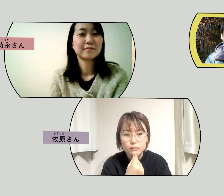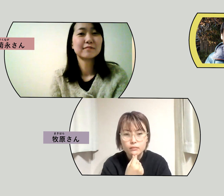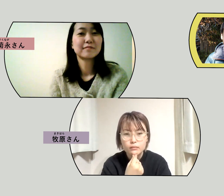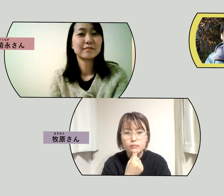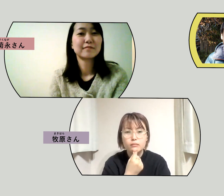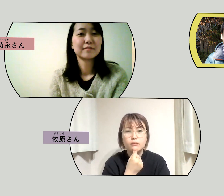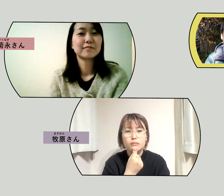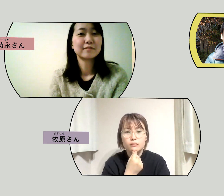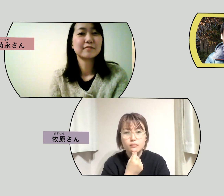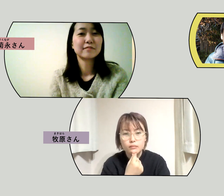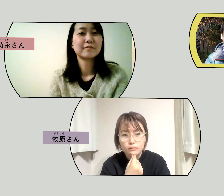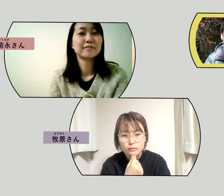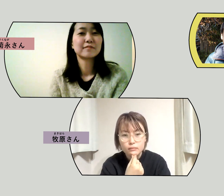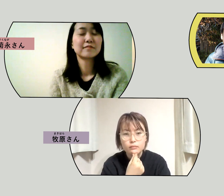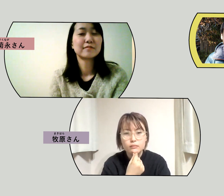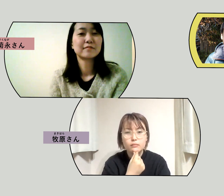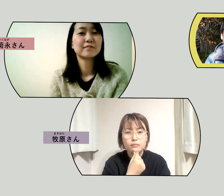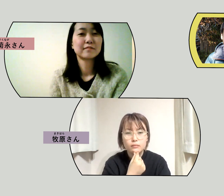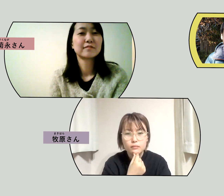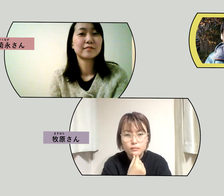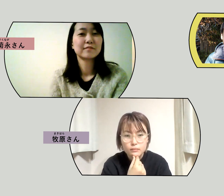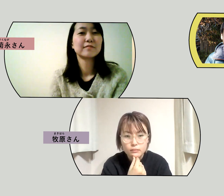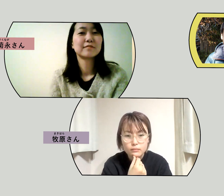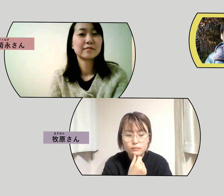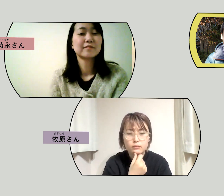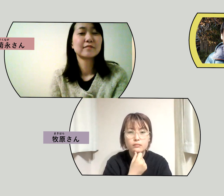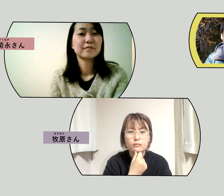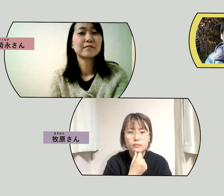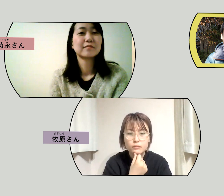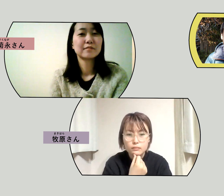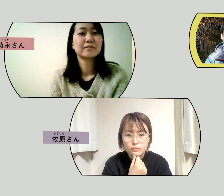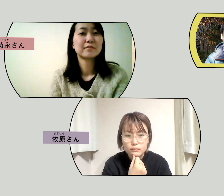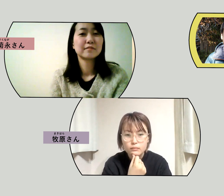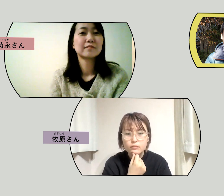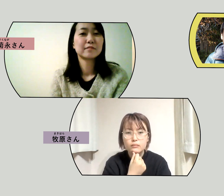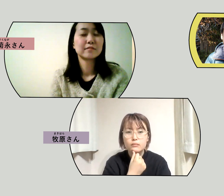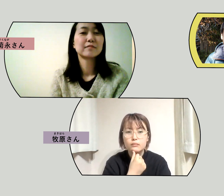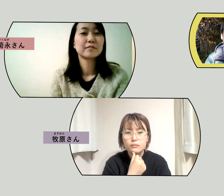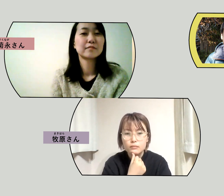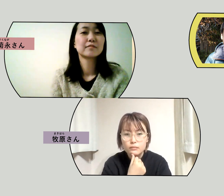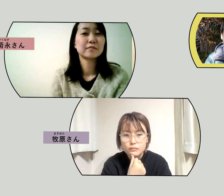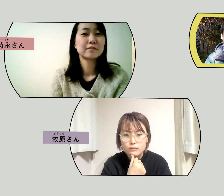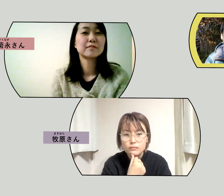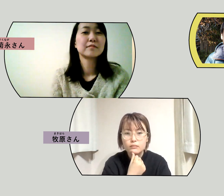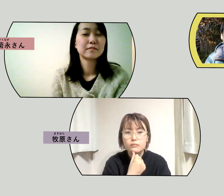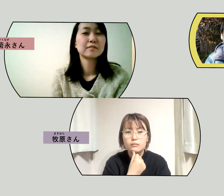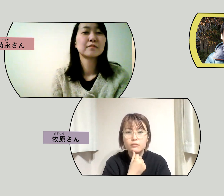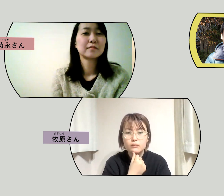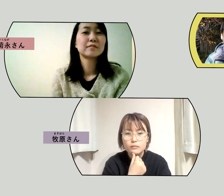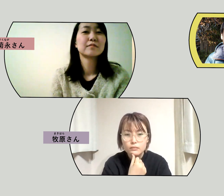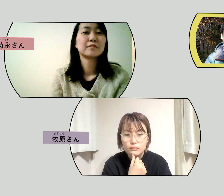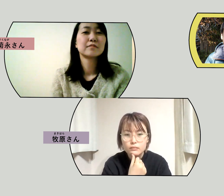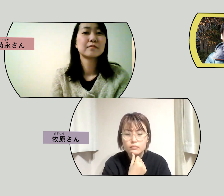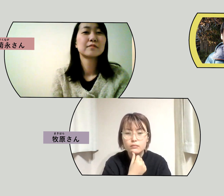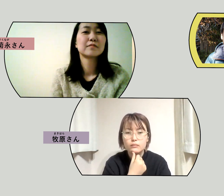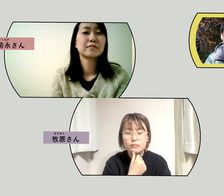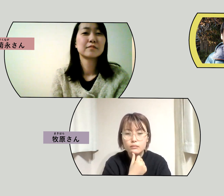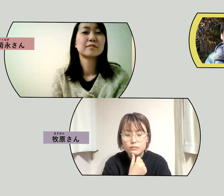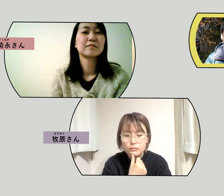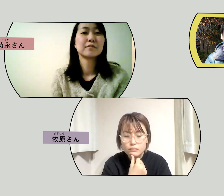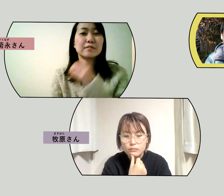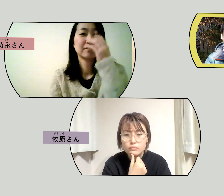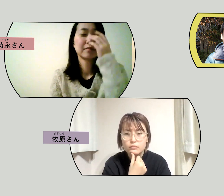会話になっていない部分が続く長く続いちゃうとどうしても不安になるなっていう気持ちがあるなっての最近気づい